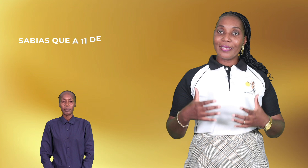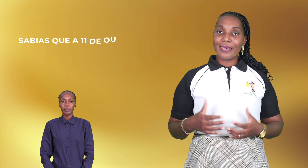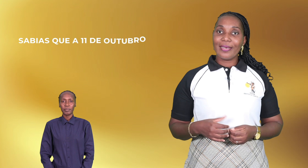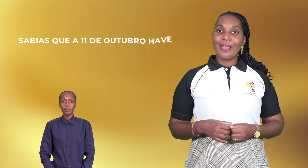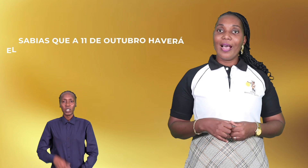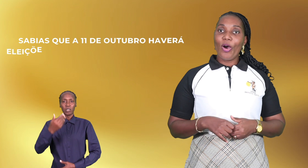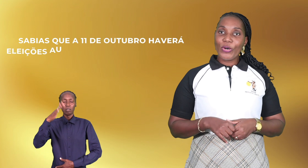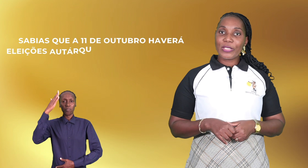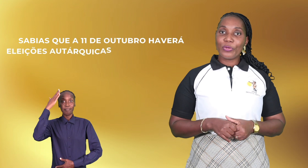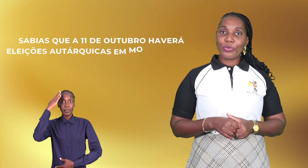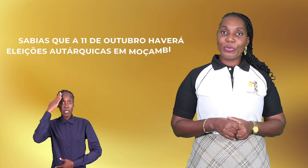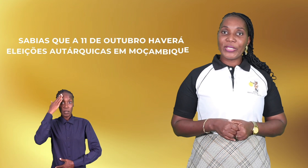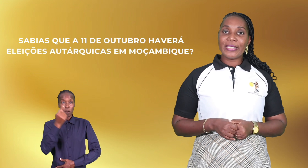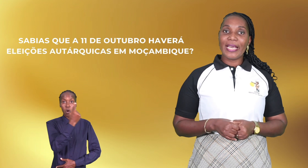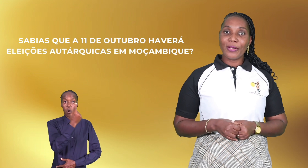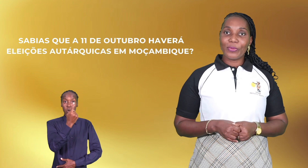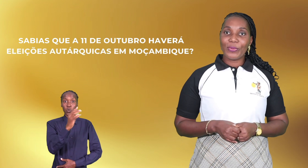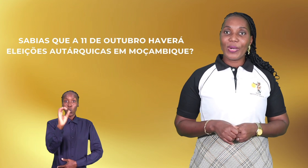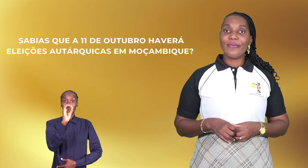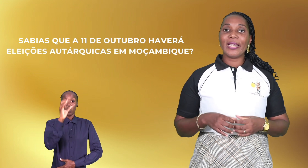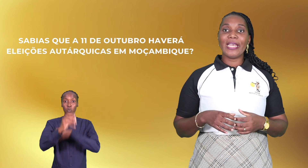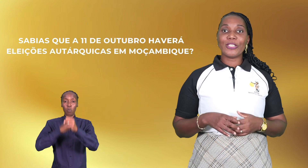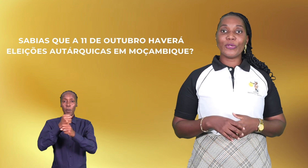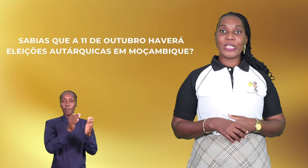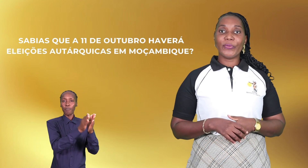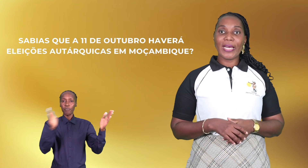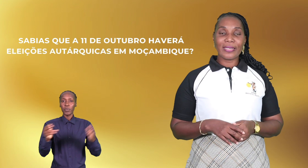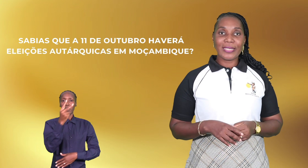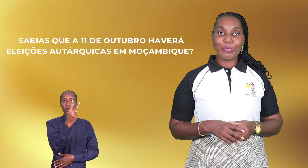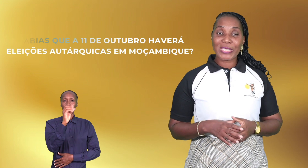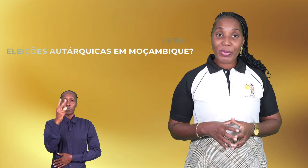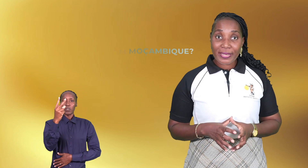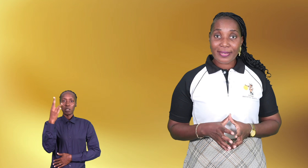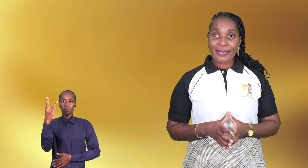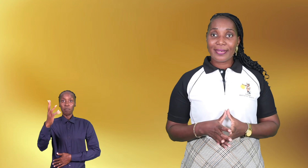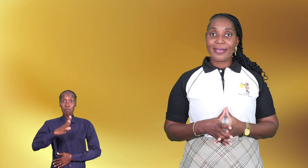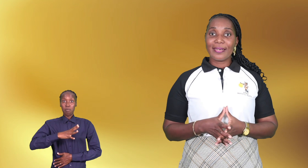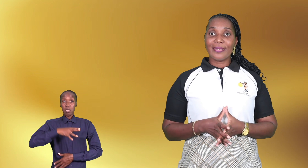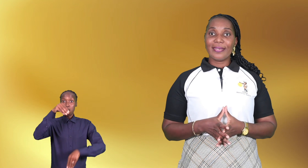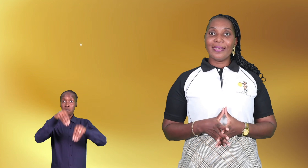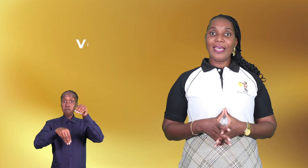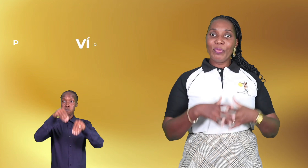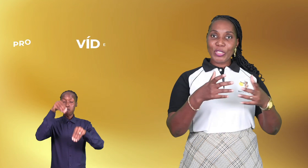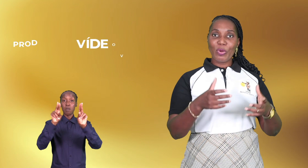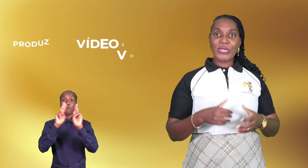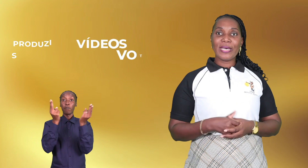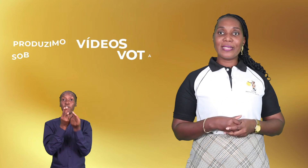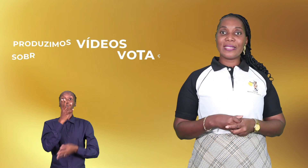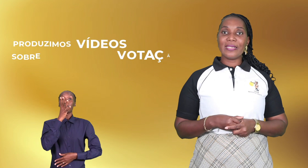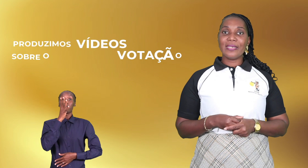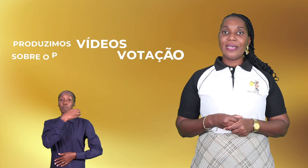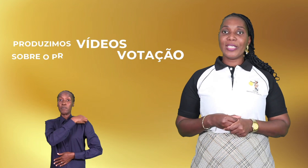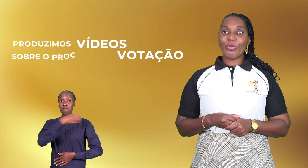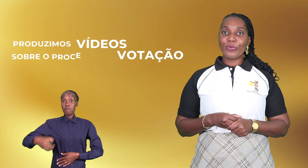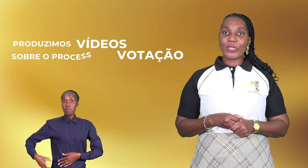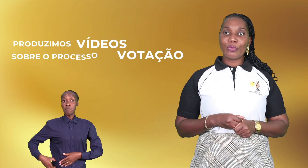Sabia que a 11 de outubro deste ano haverá eleições autárquicas em Moçambique? É mesmo a pensar em